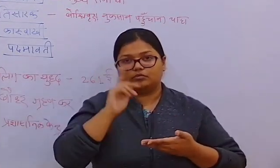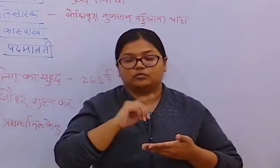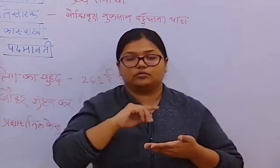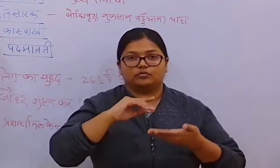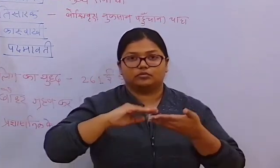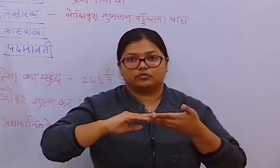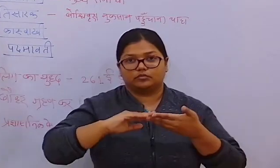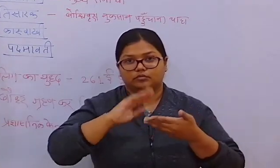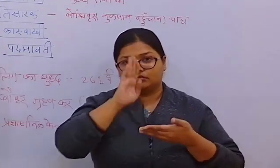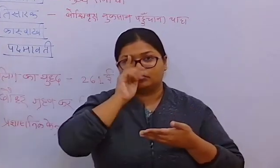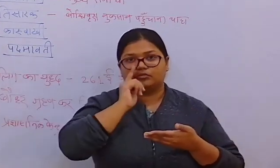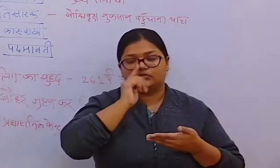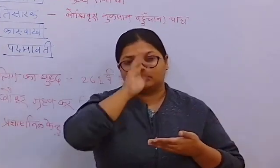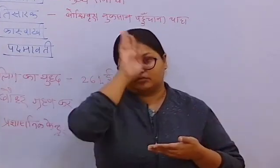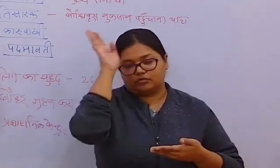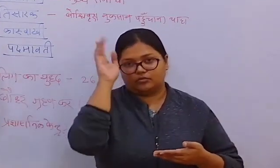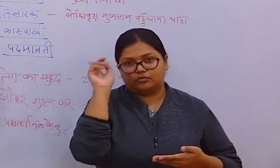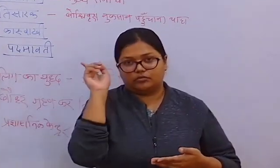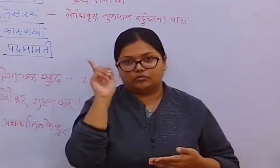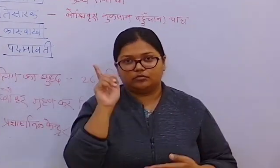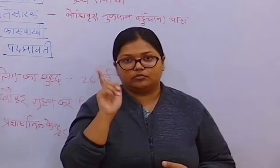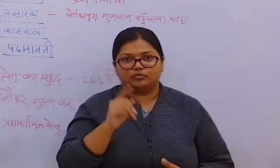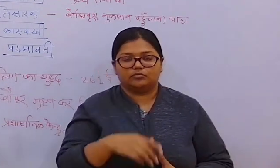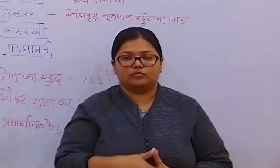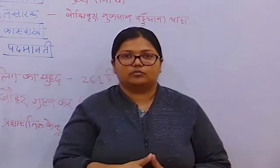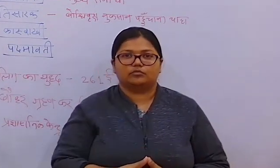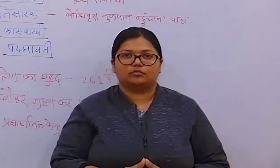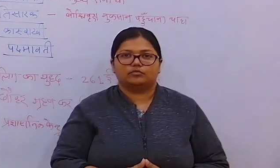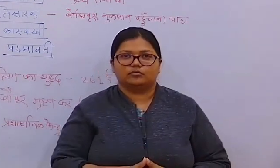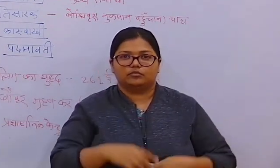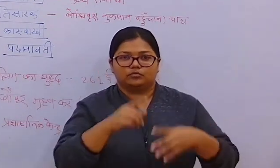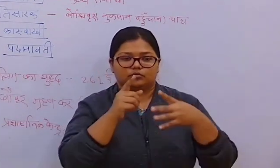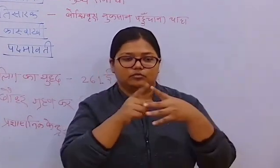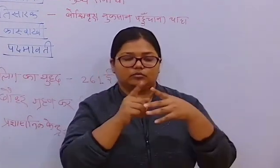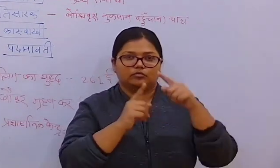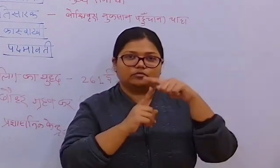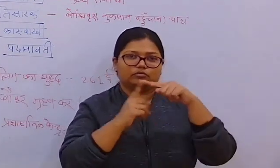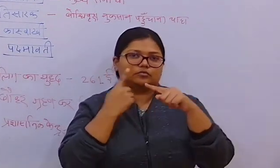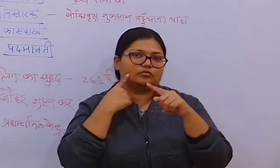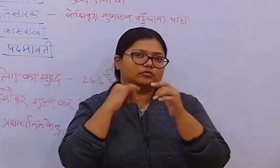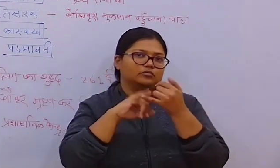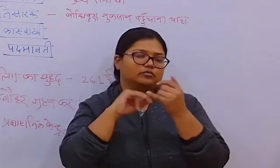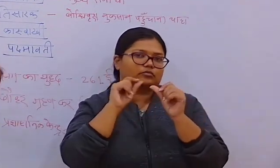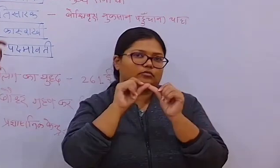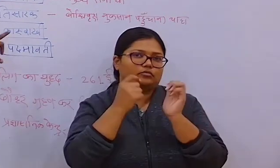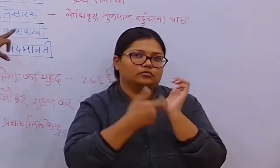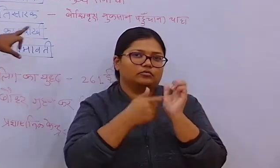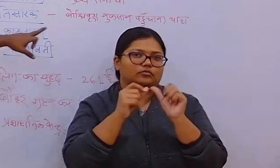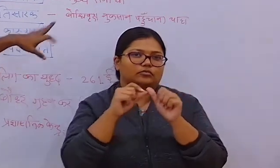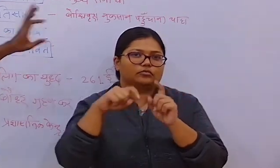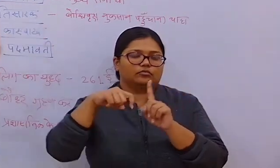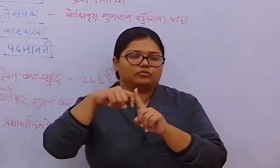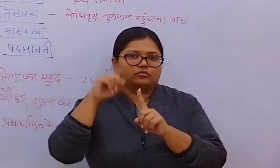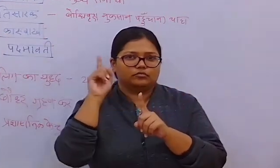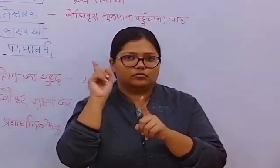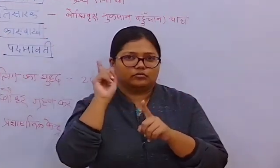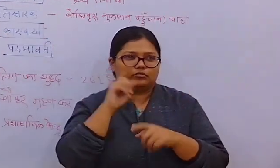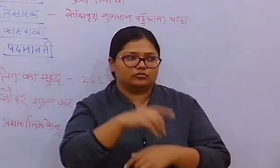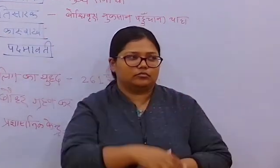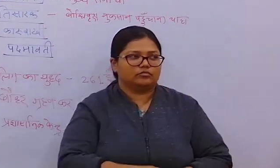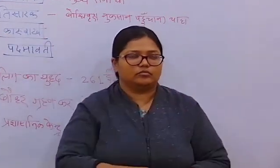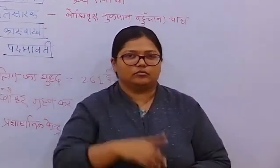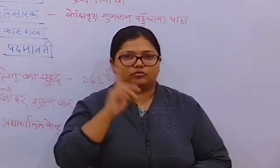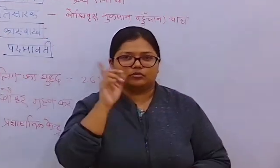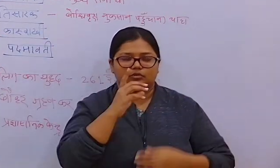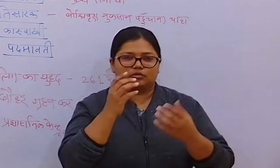थी। तिसारक, तिसारक एक रानी थी जो बौद्ध धर्म को नहीं पसंद करती थी और उन्होंने बोधि वृक्ष को क्या किया